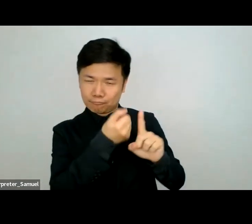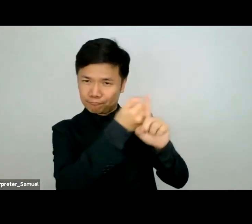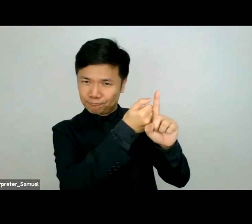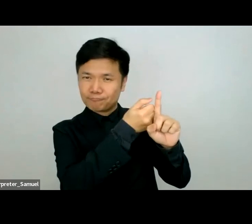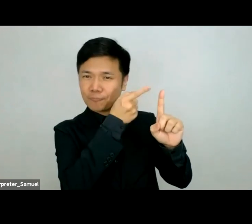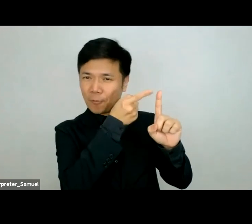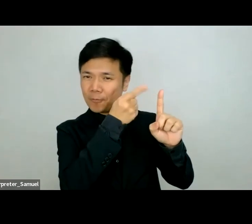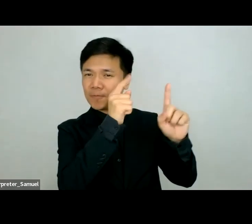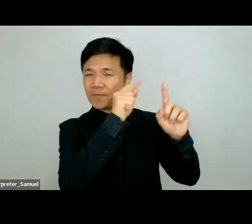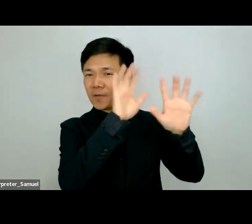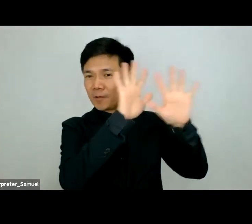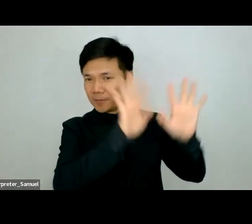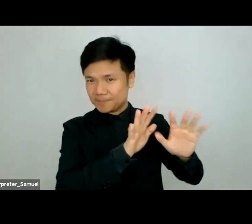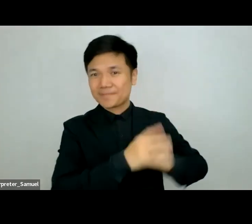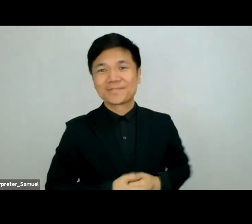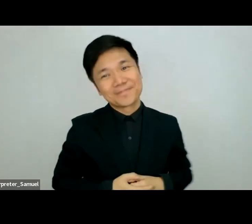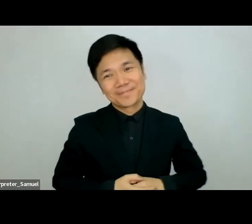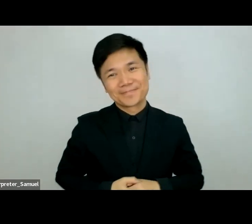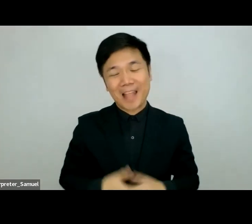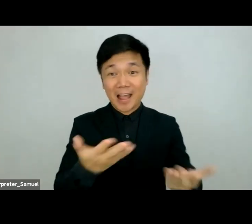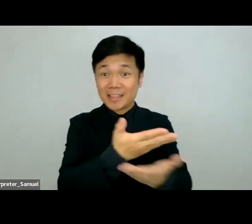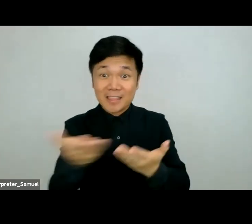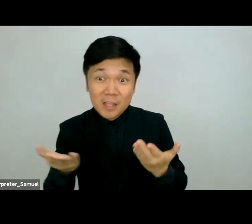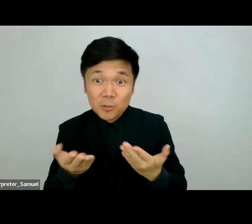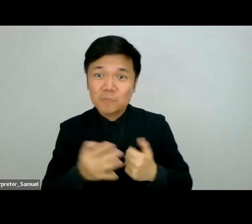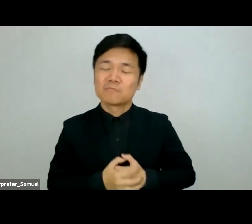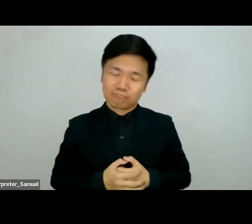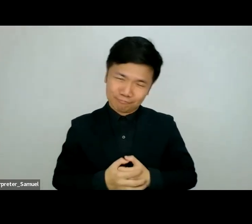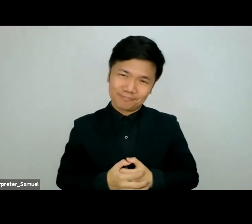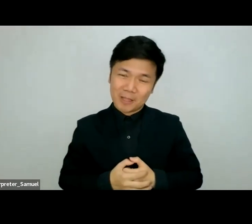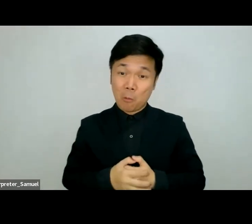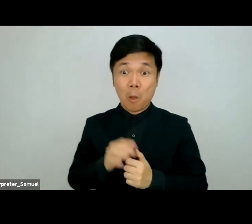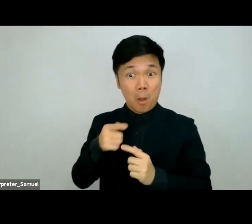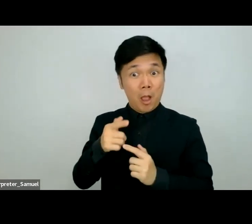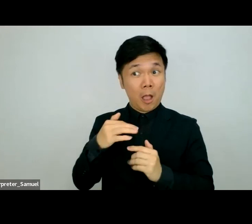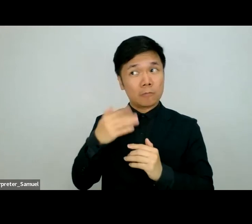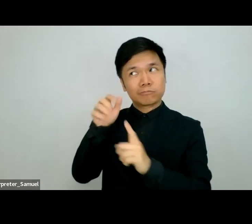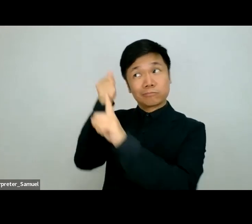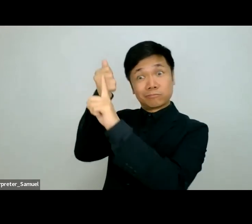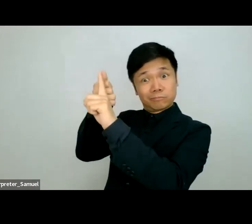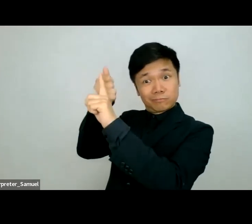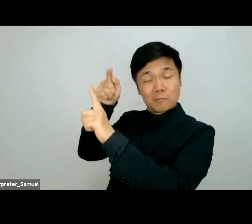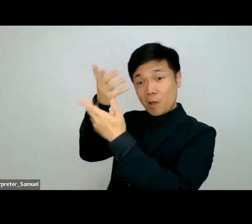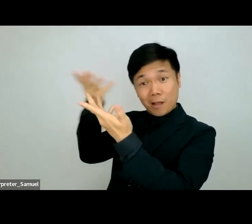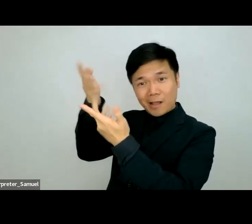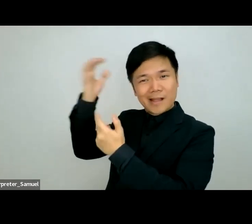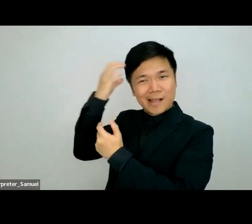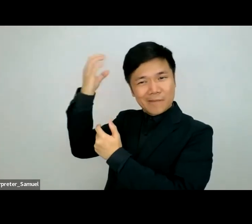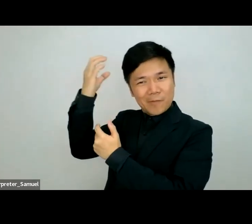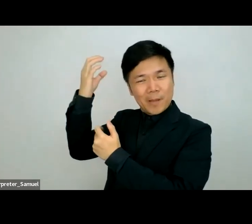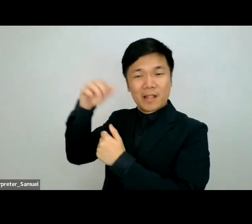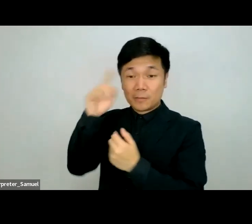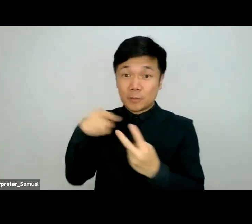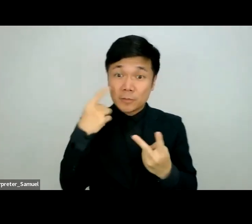des filles handicapées soit amplifiée dans le domaine de la prise de décision en faveur